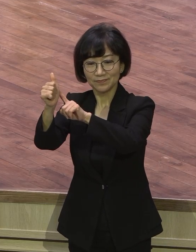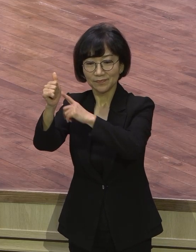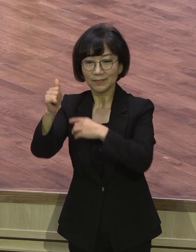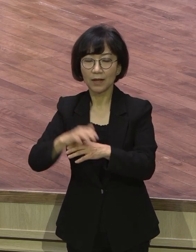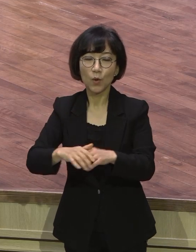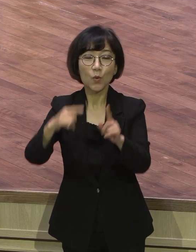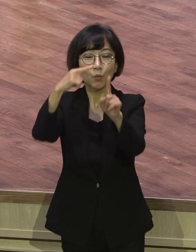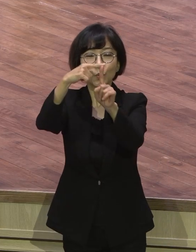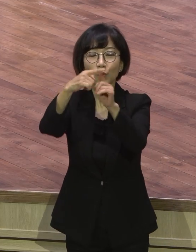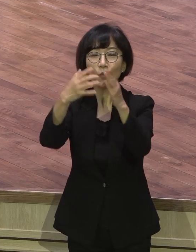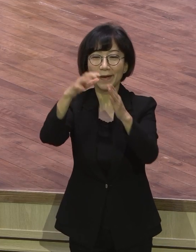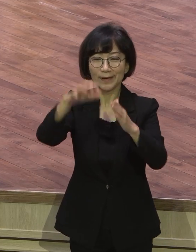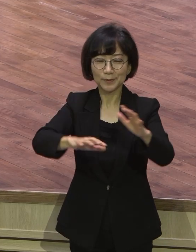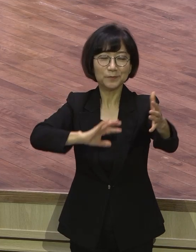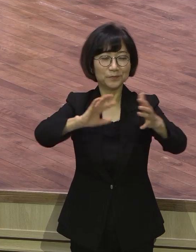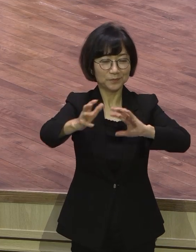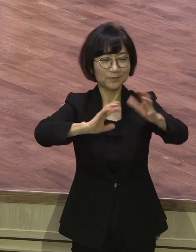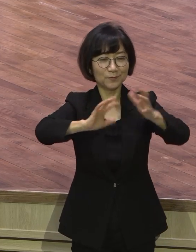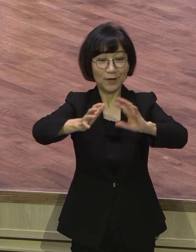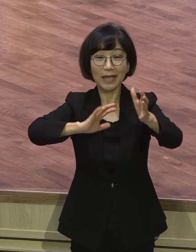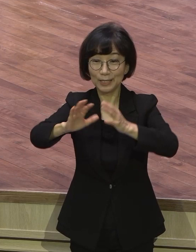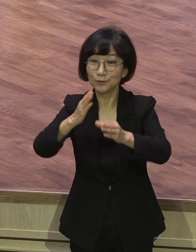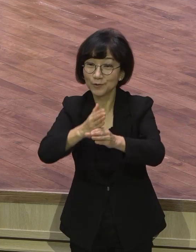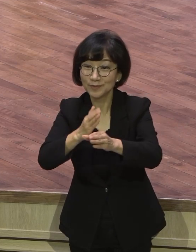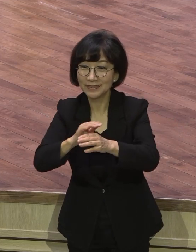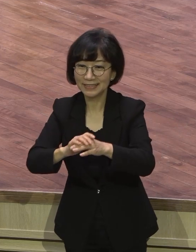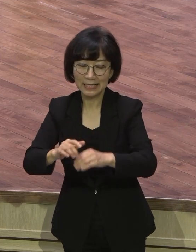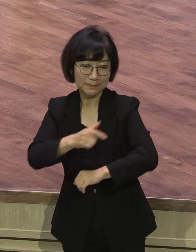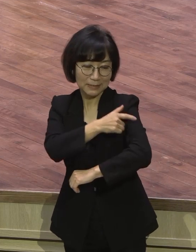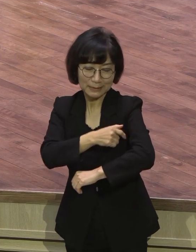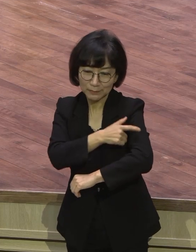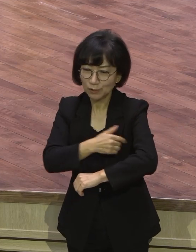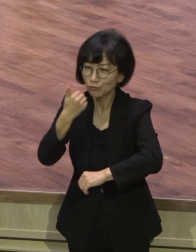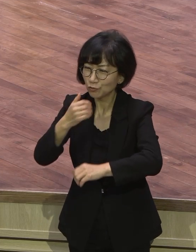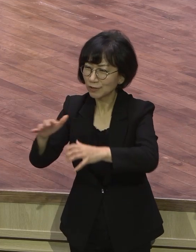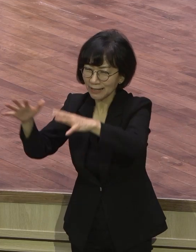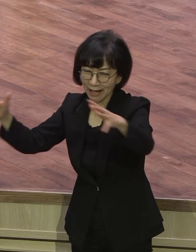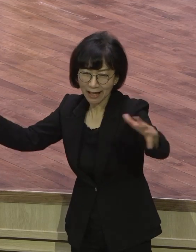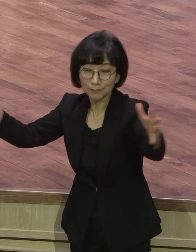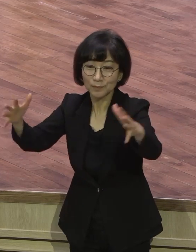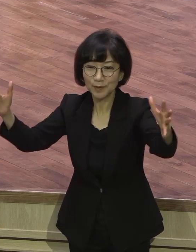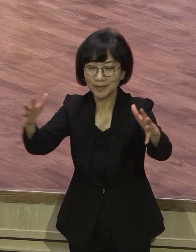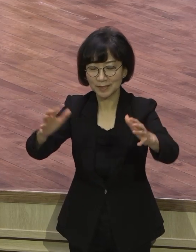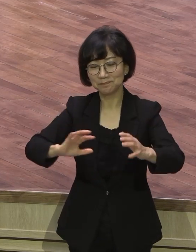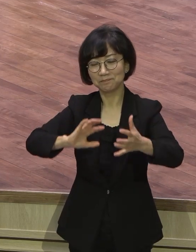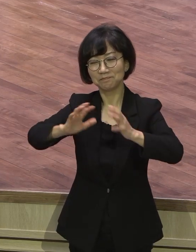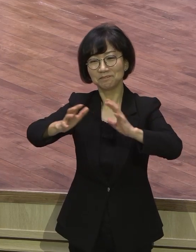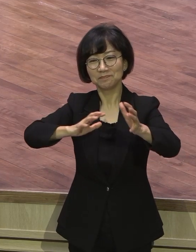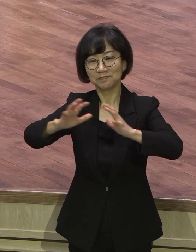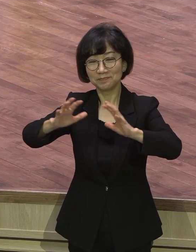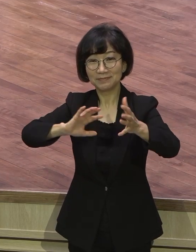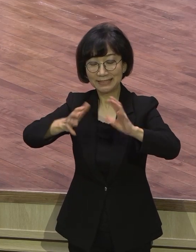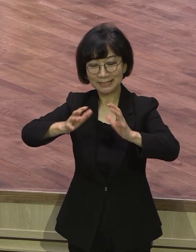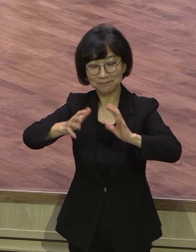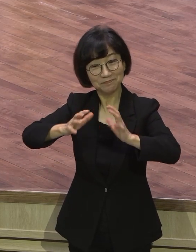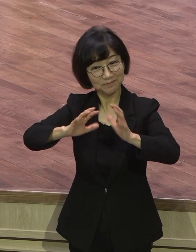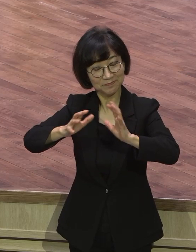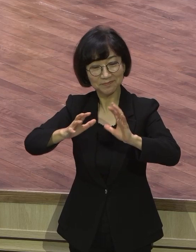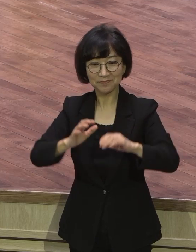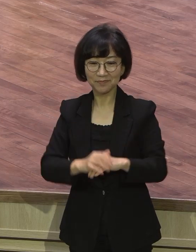교회에서 회의를 진행하고 있었어요. 회의를 전체 교인들 전체 무슨 교회 안에 일이